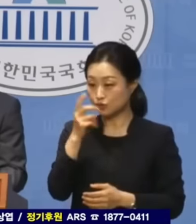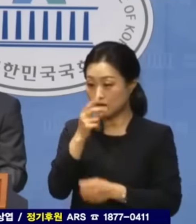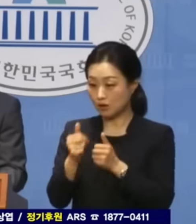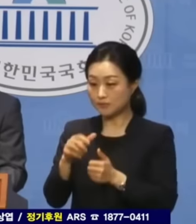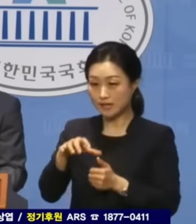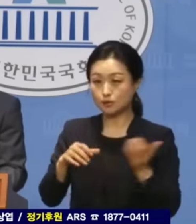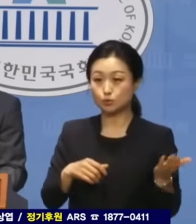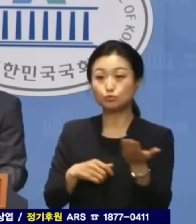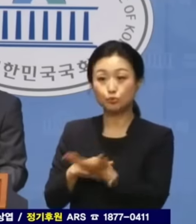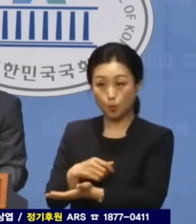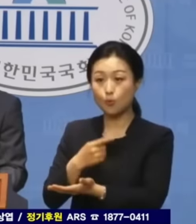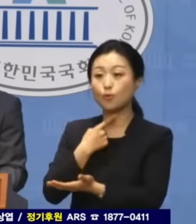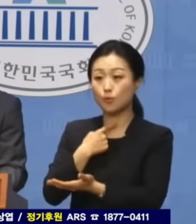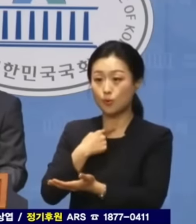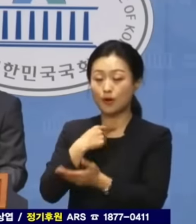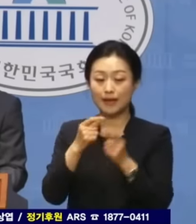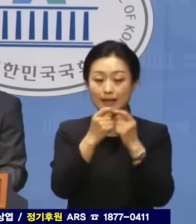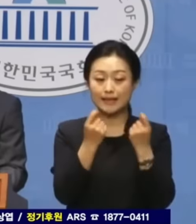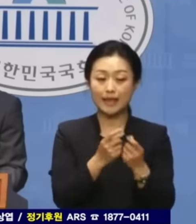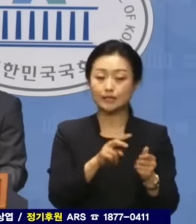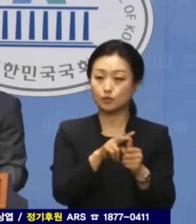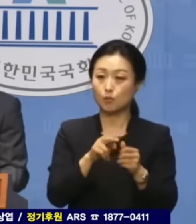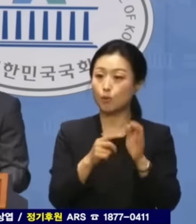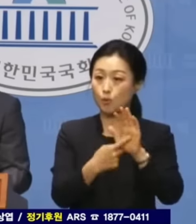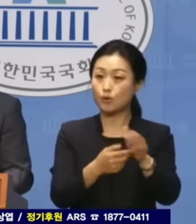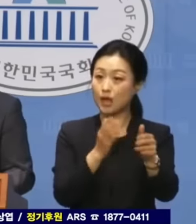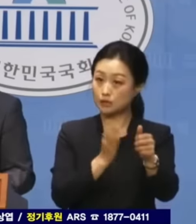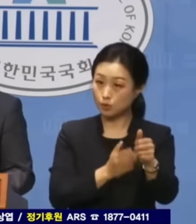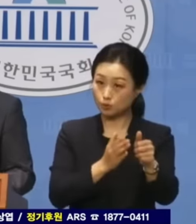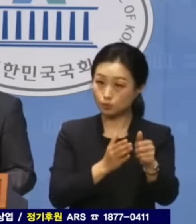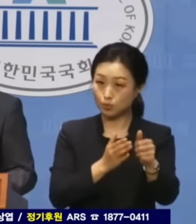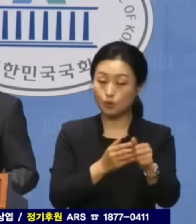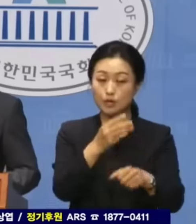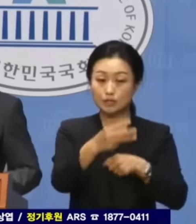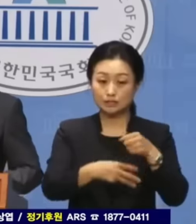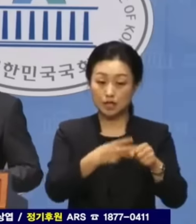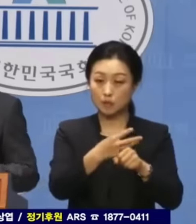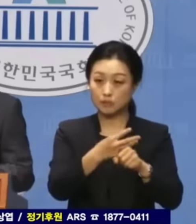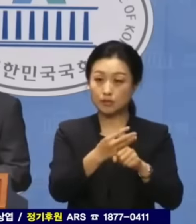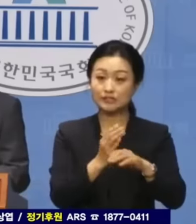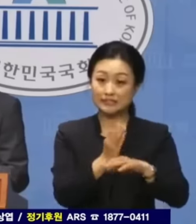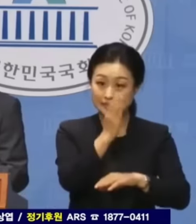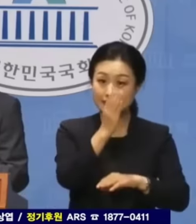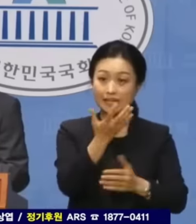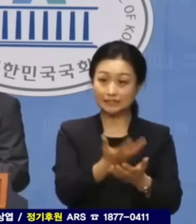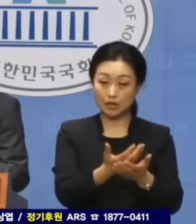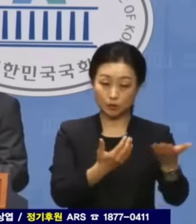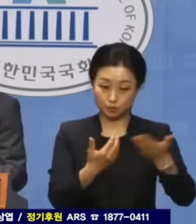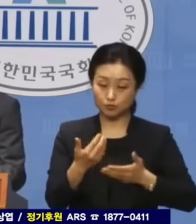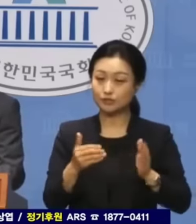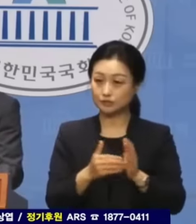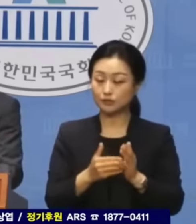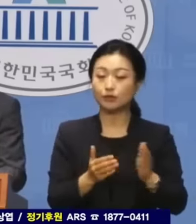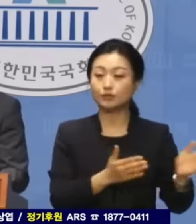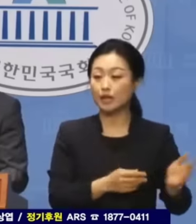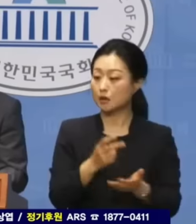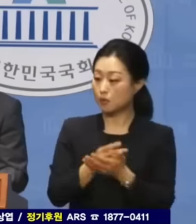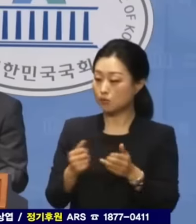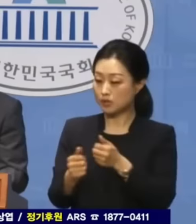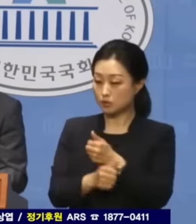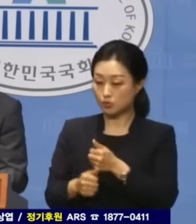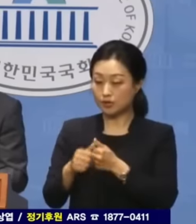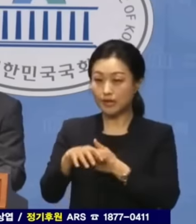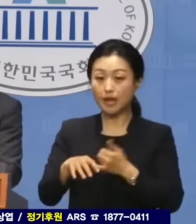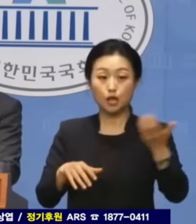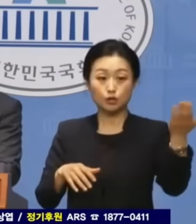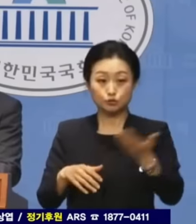서울중앙지법에도 주고 또 개인의 정보 공개 청구에서도 제출한 자료를 우리 국회 법사위에만 못